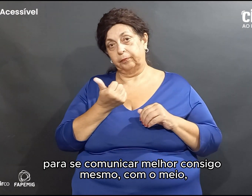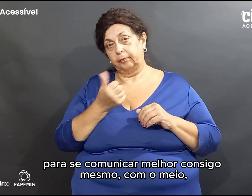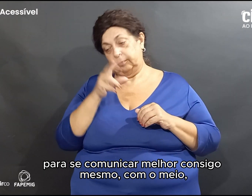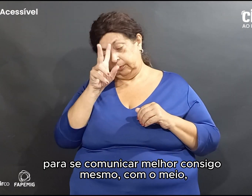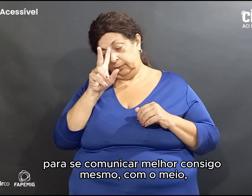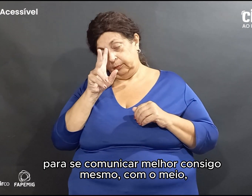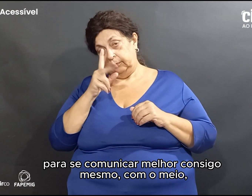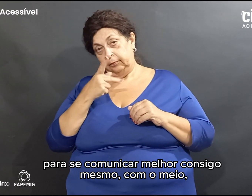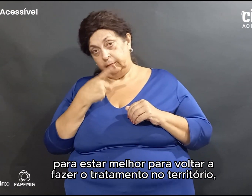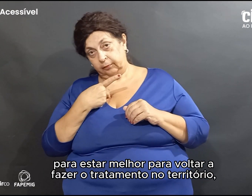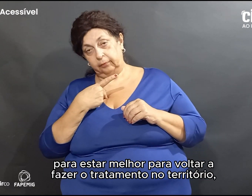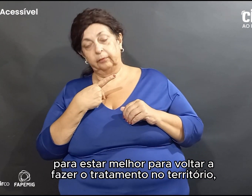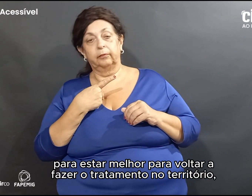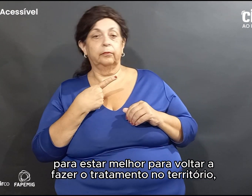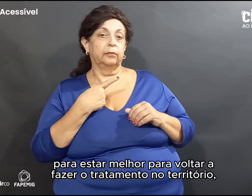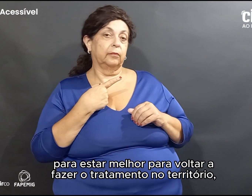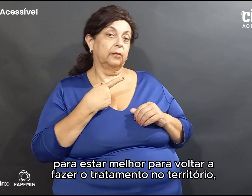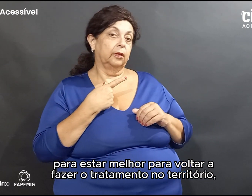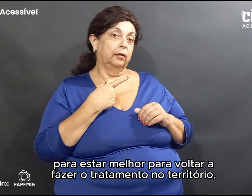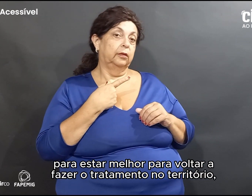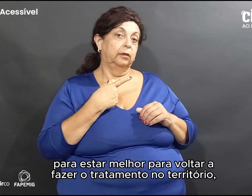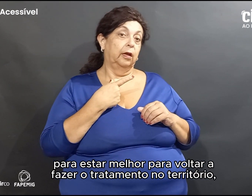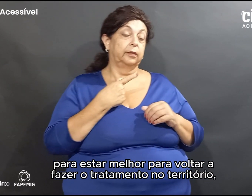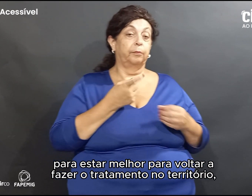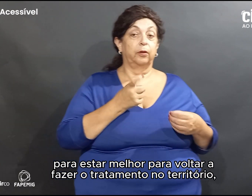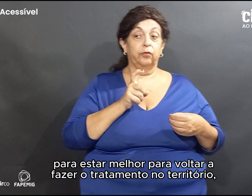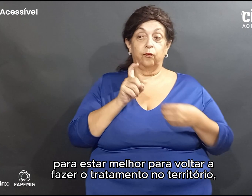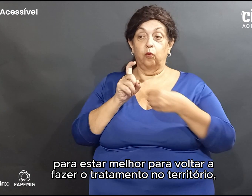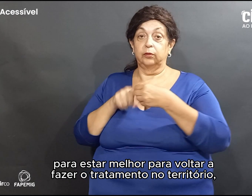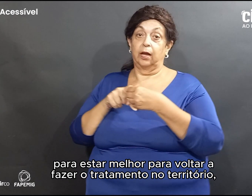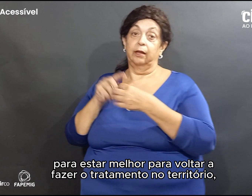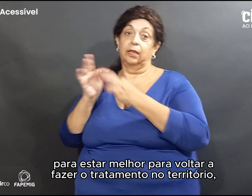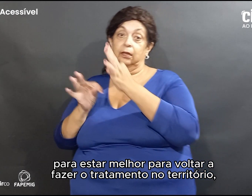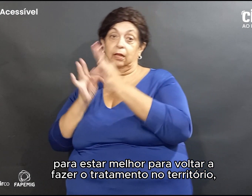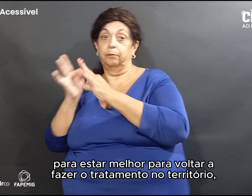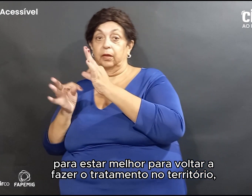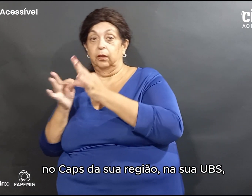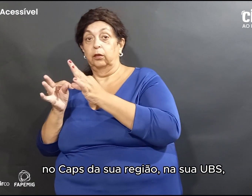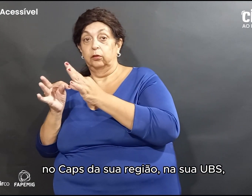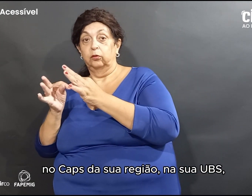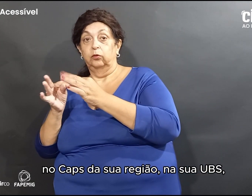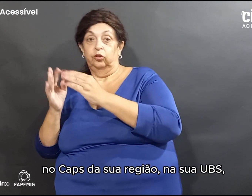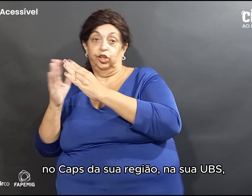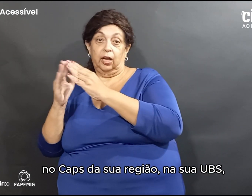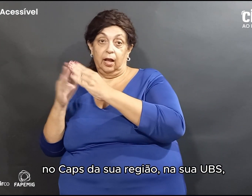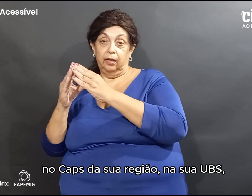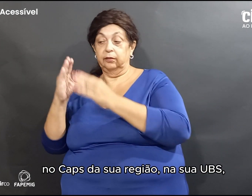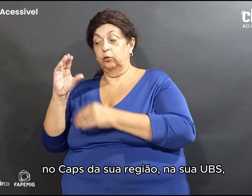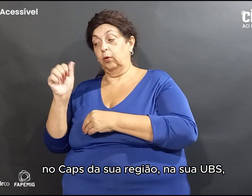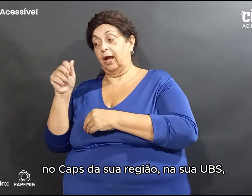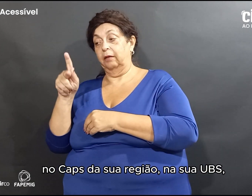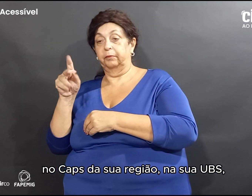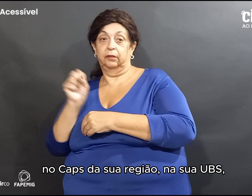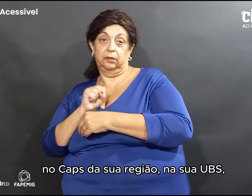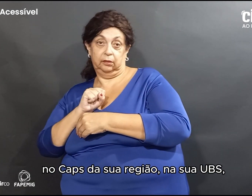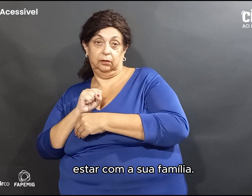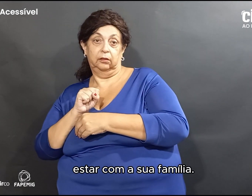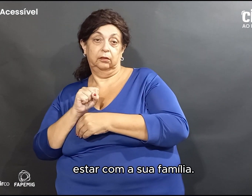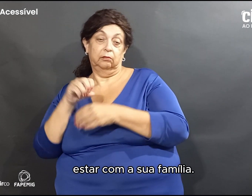mesmo, com o meio, para estar melhor, para voltar a fazer o tratamento no território, no CAP da sua região, na sua UBS, estar com a sua